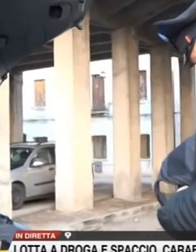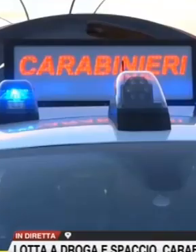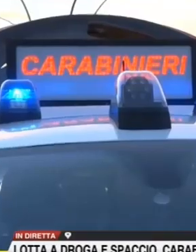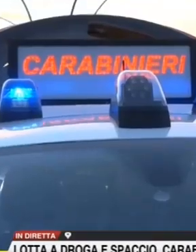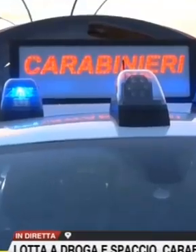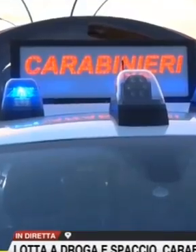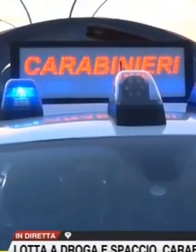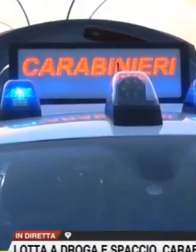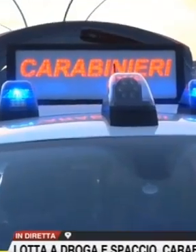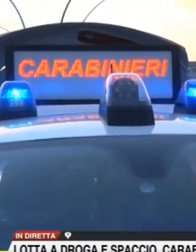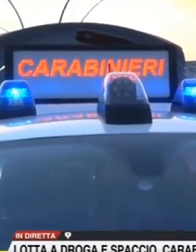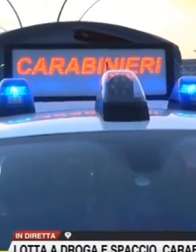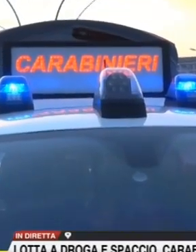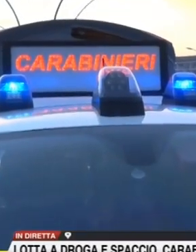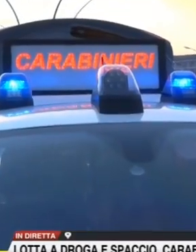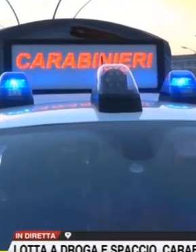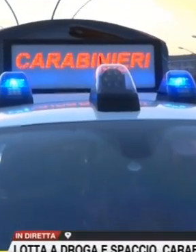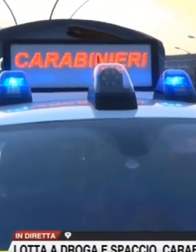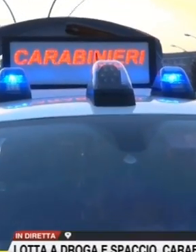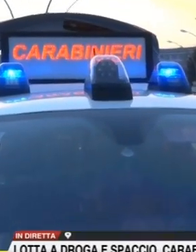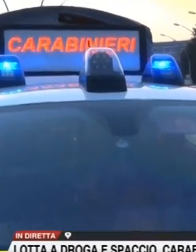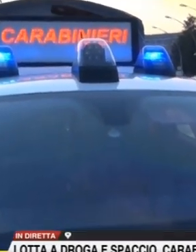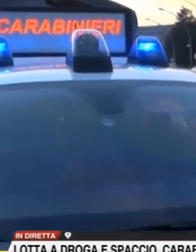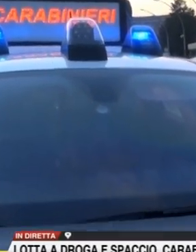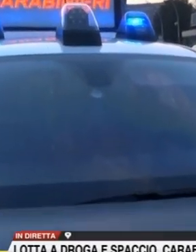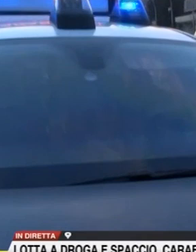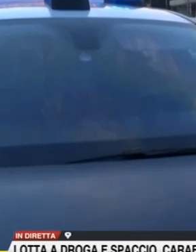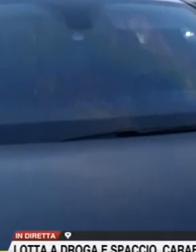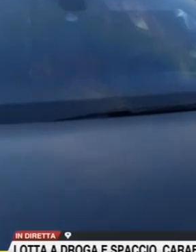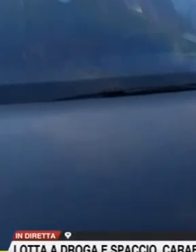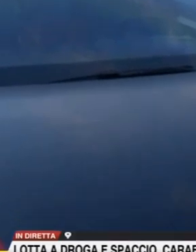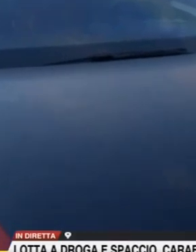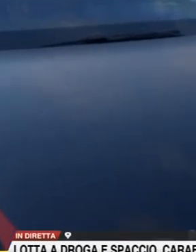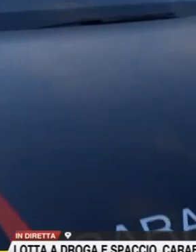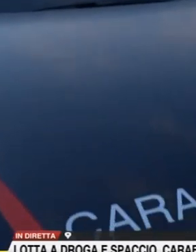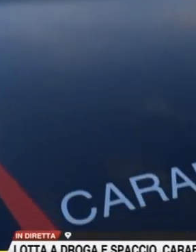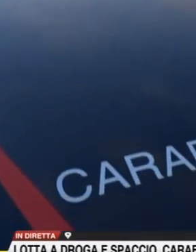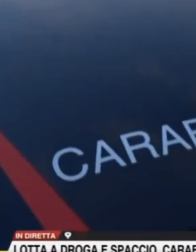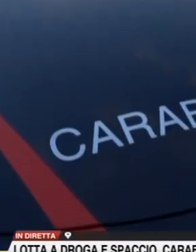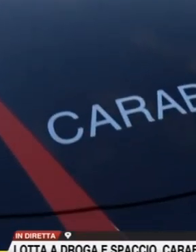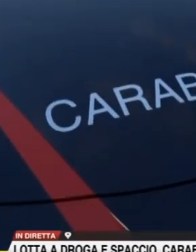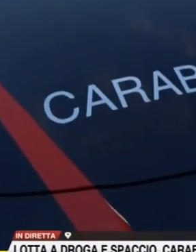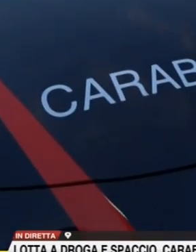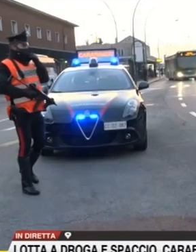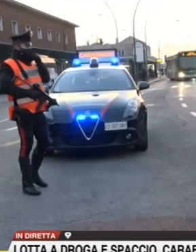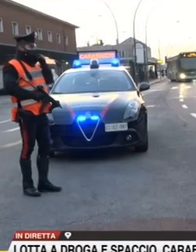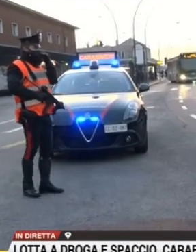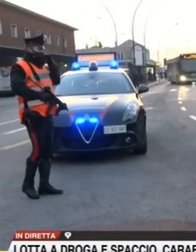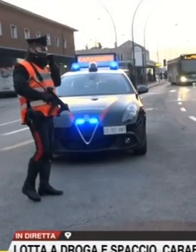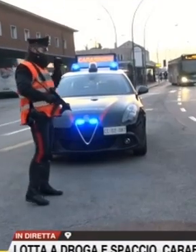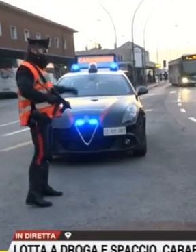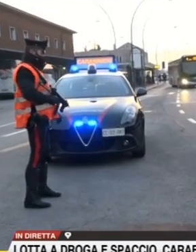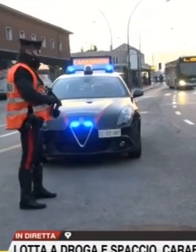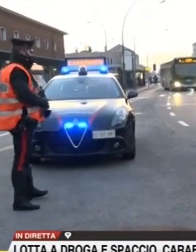Questo sottopone i nostri giovani a rischi che la nostra società non può permettere. Ecco, come arma, cosa si può fare di